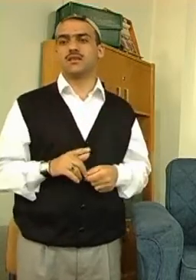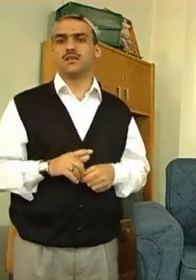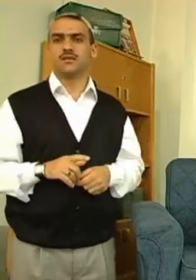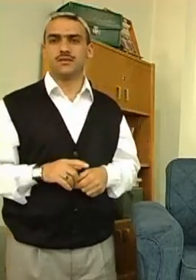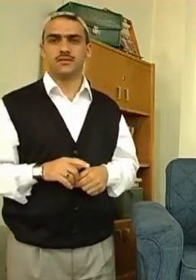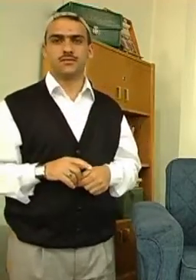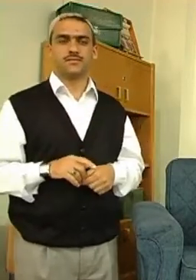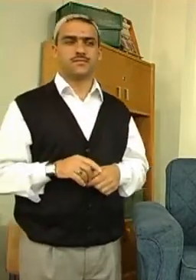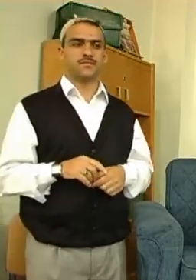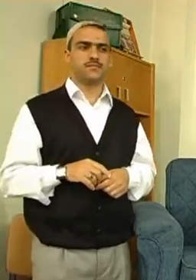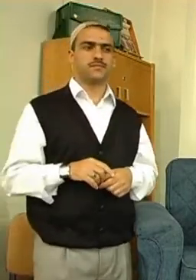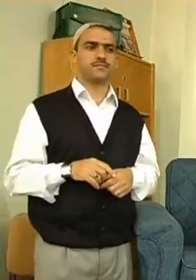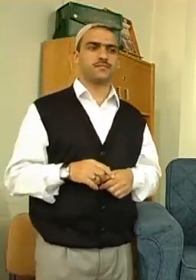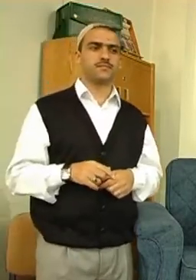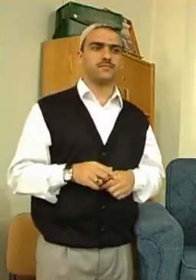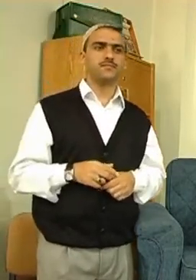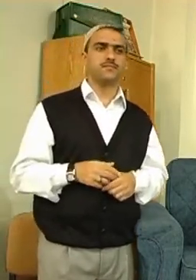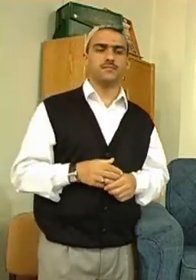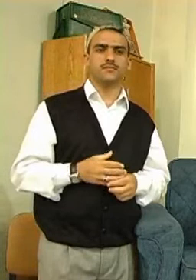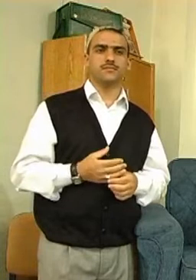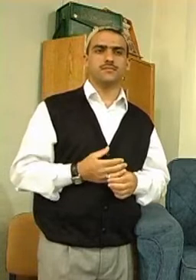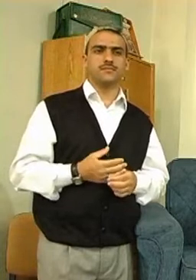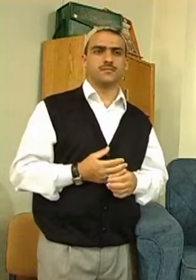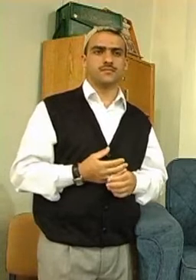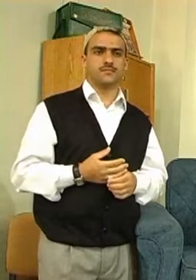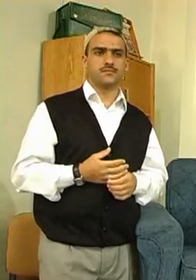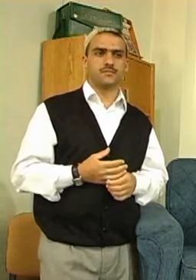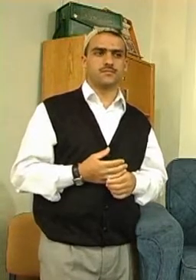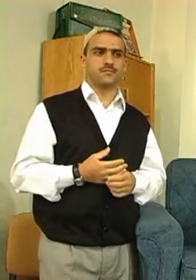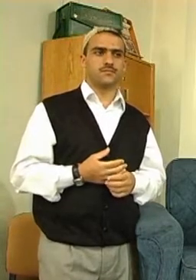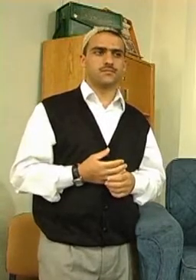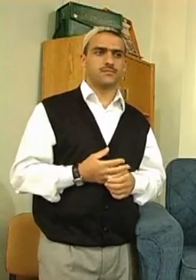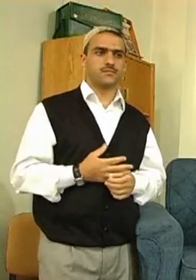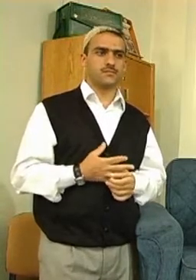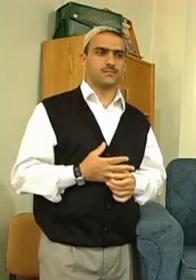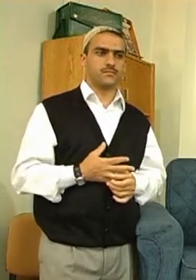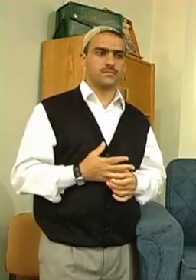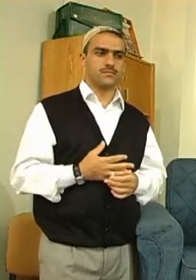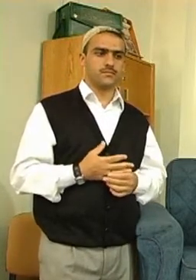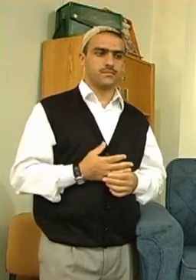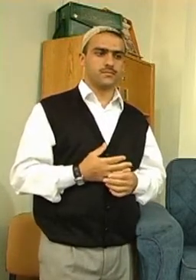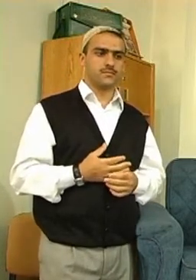kuluyum. Nasıl kuluyum? Bütün esmasına masar bir kuluyum. Hem de her ismin azam derecesine masar